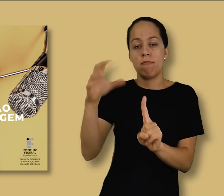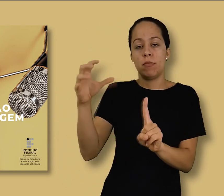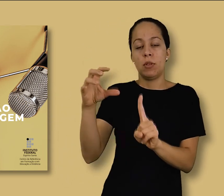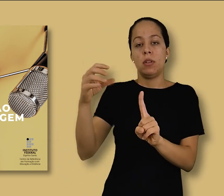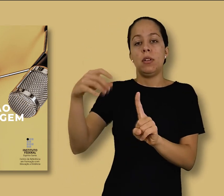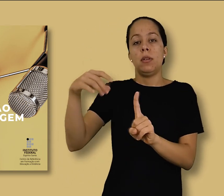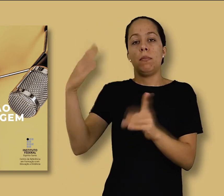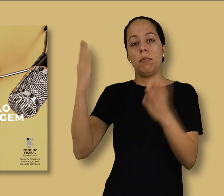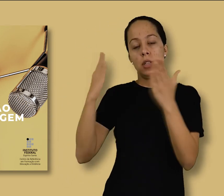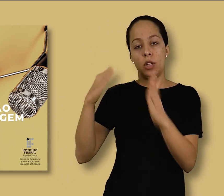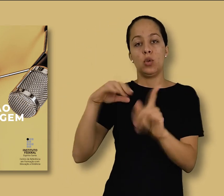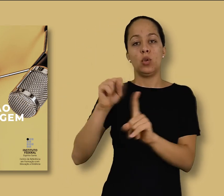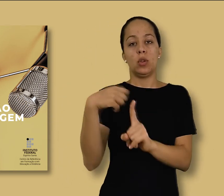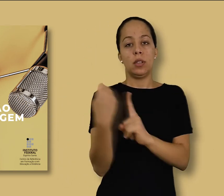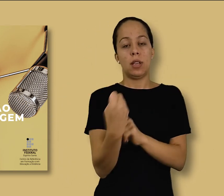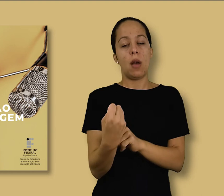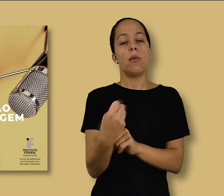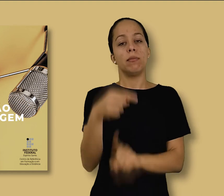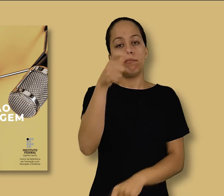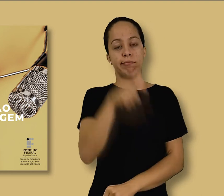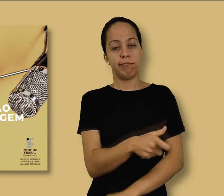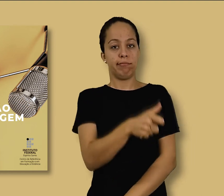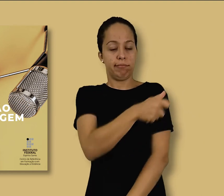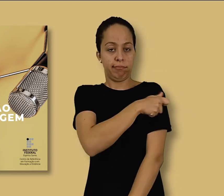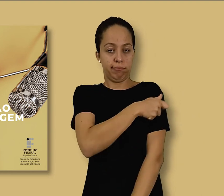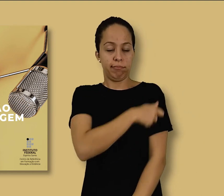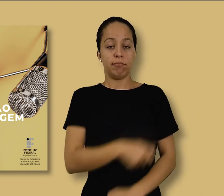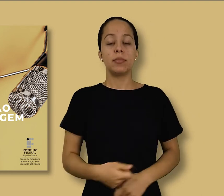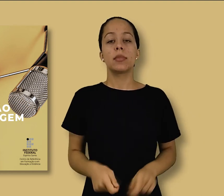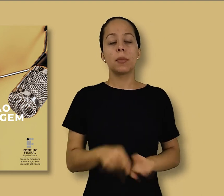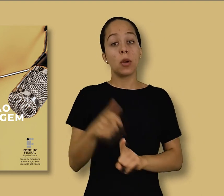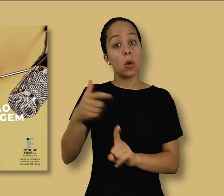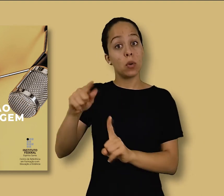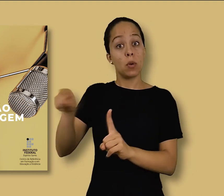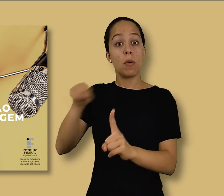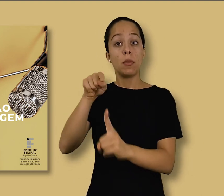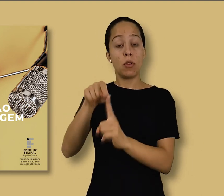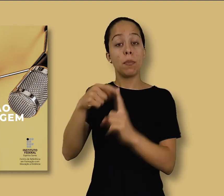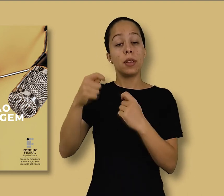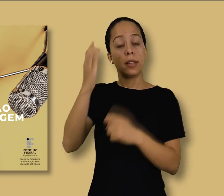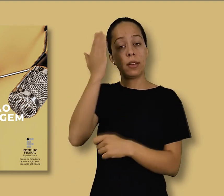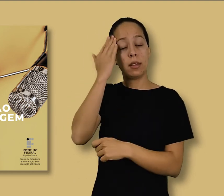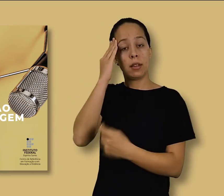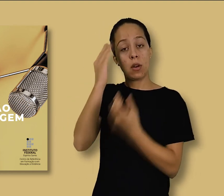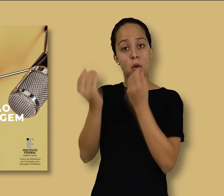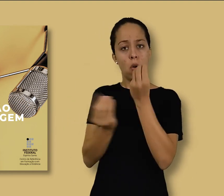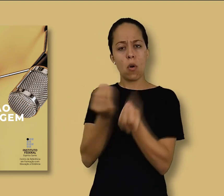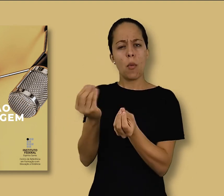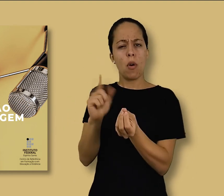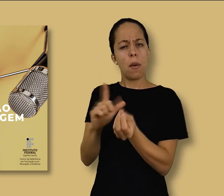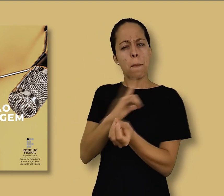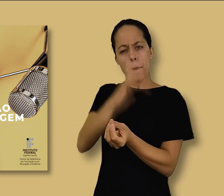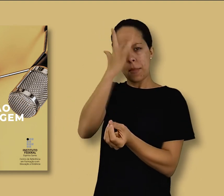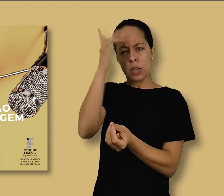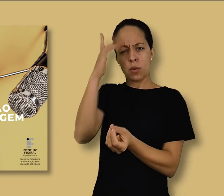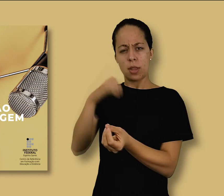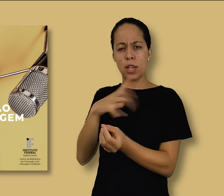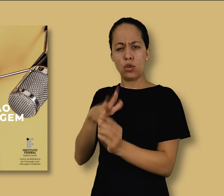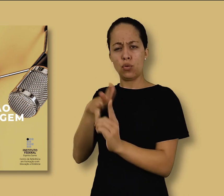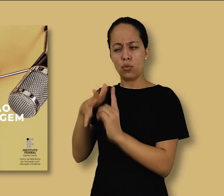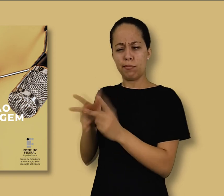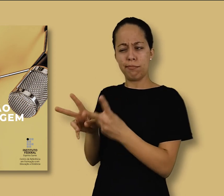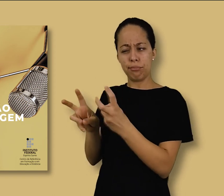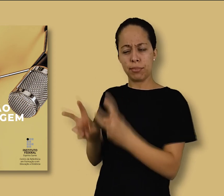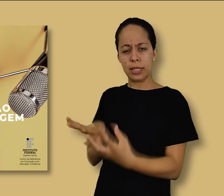os aspectos psicossociais que interferem no processo de escolarização e de aprendizagem dos sujeitos né um outro